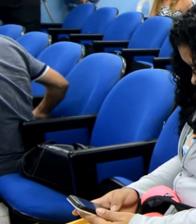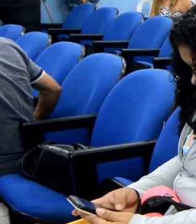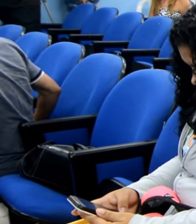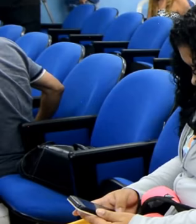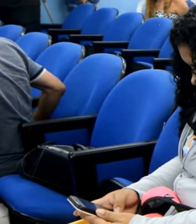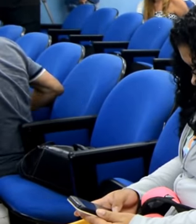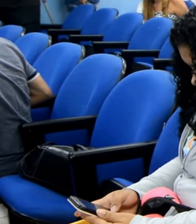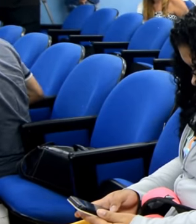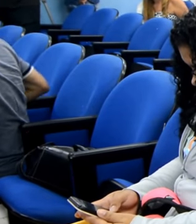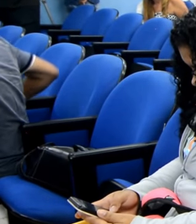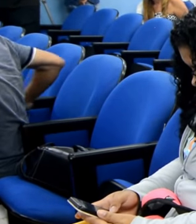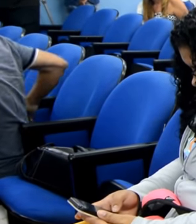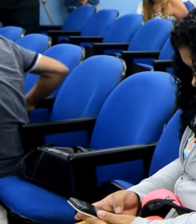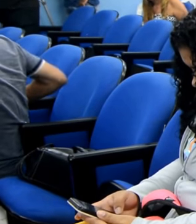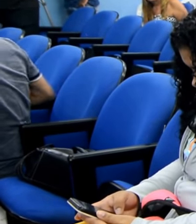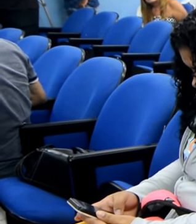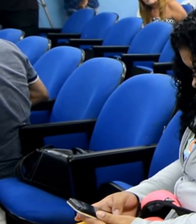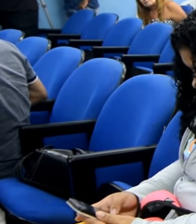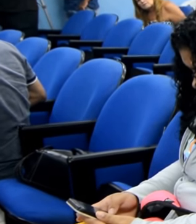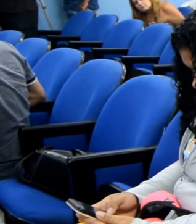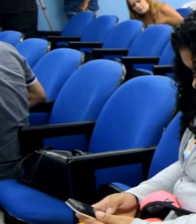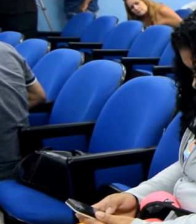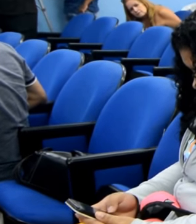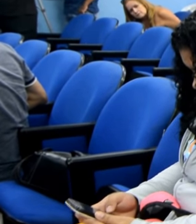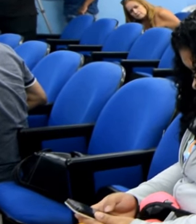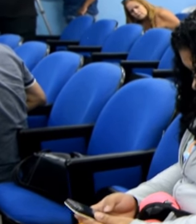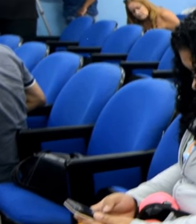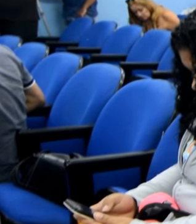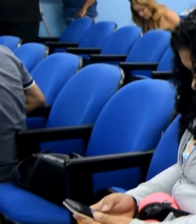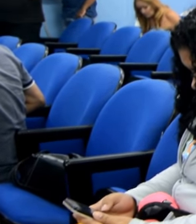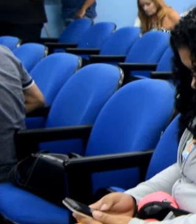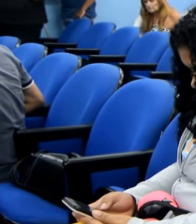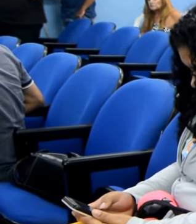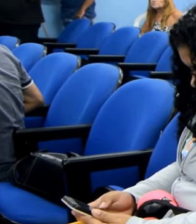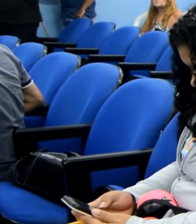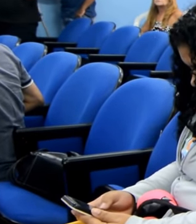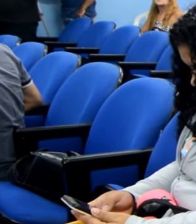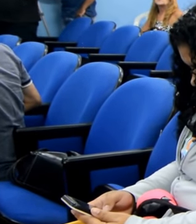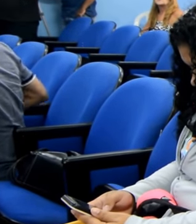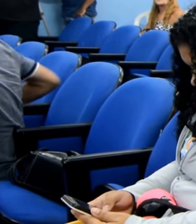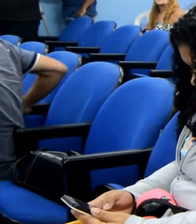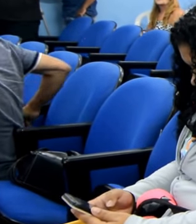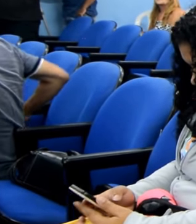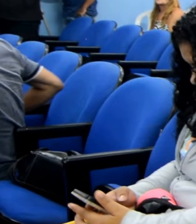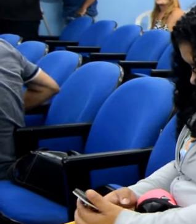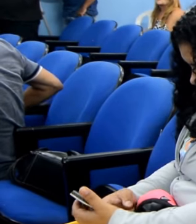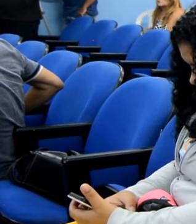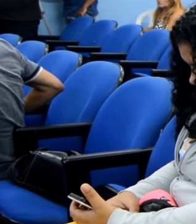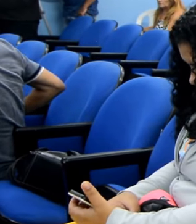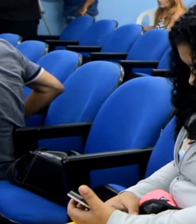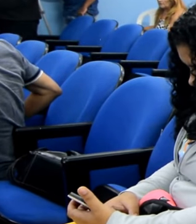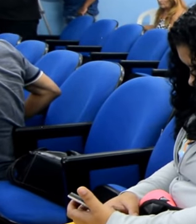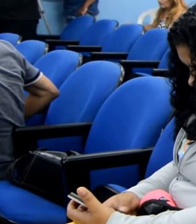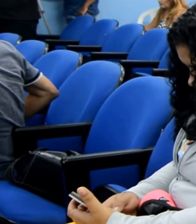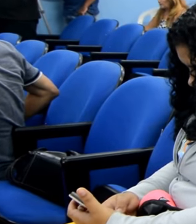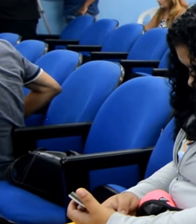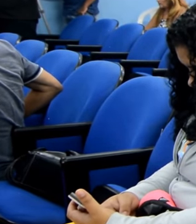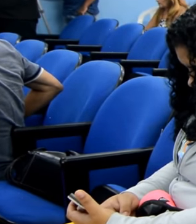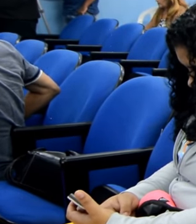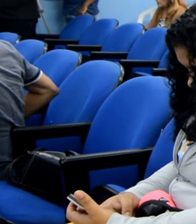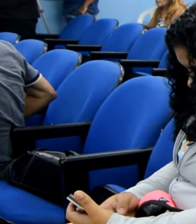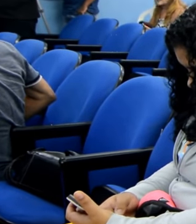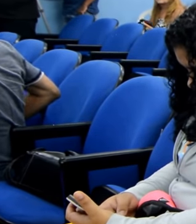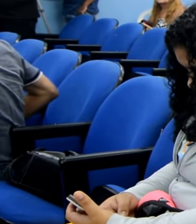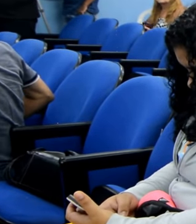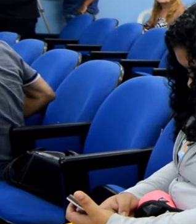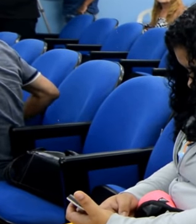tem sido deixada fora da discussão, no meu ponto de vista. Hoje nós temos o Conselho de Cultura